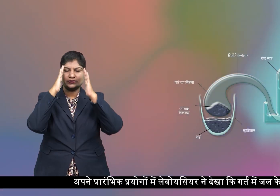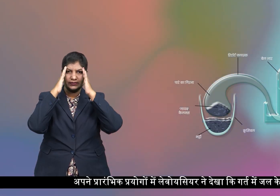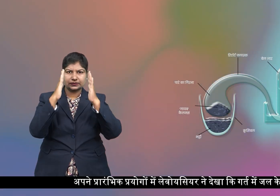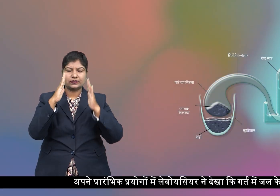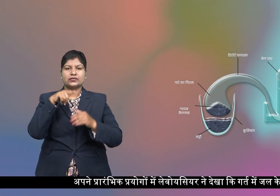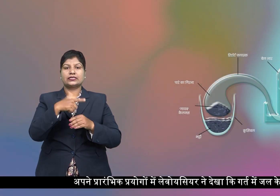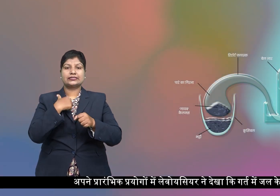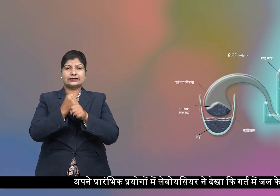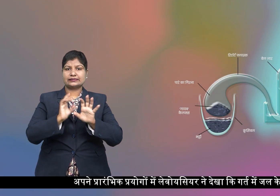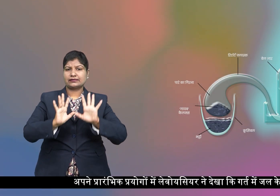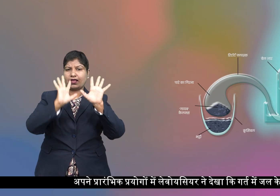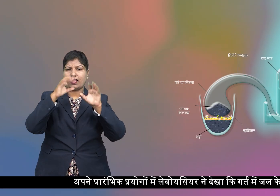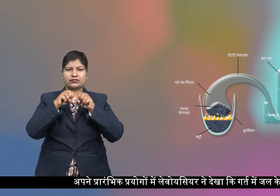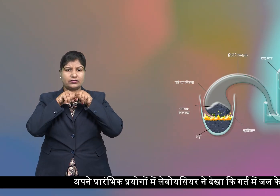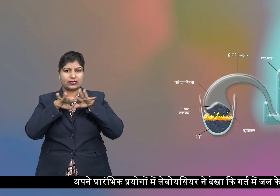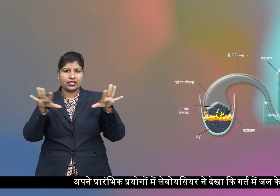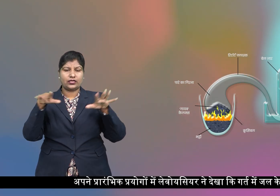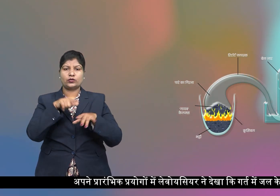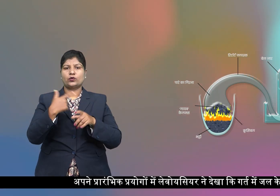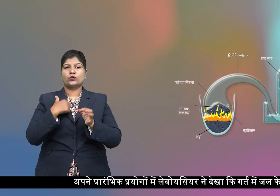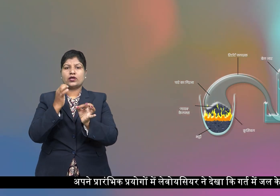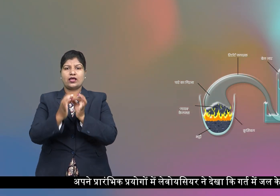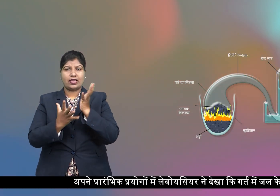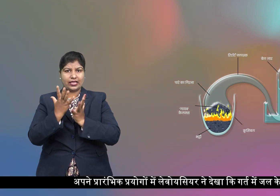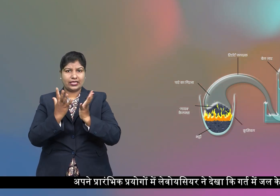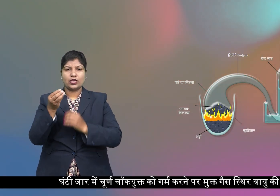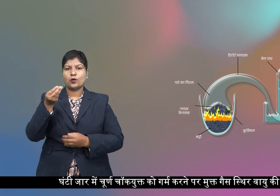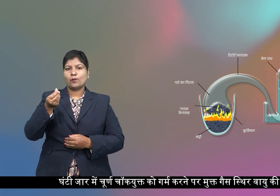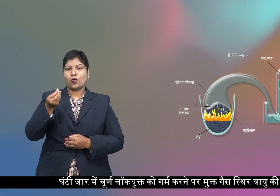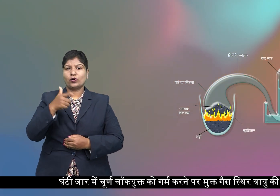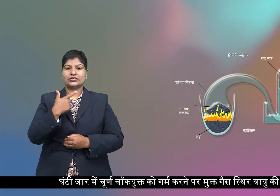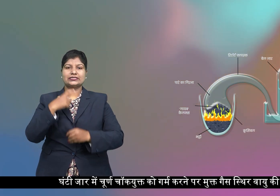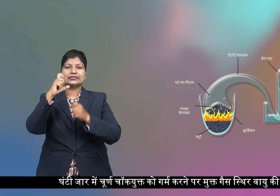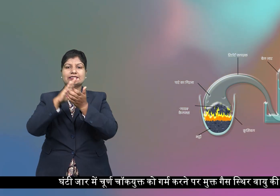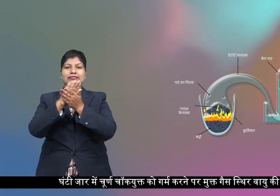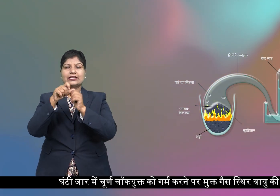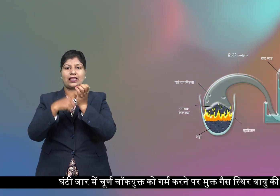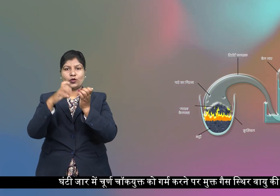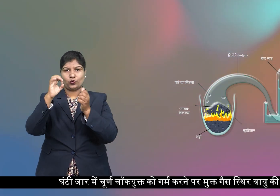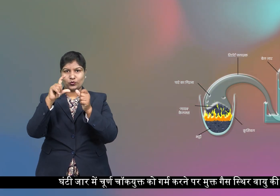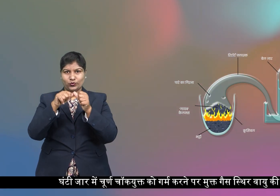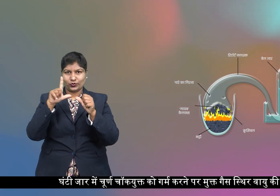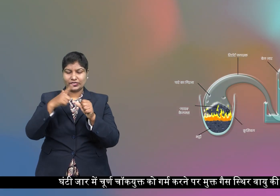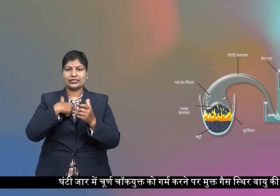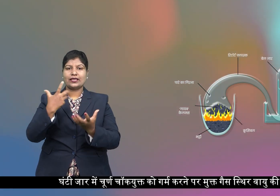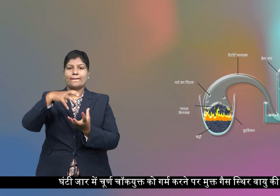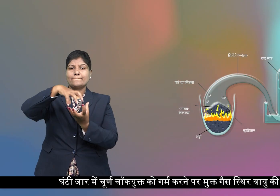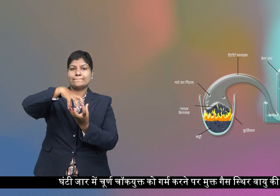गर्त में जल के ऊपर रखे घंटी जार में चूर्ण चकयुक्त